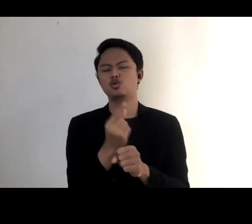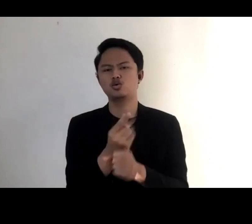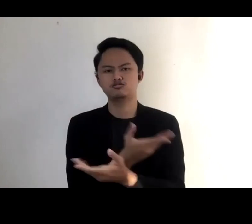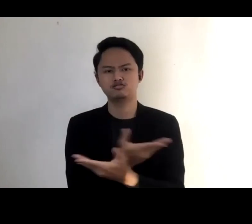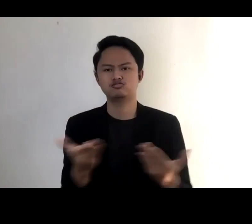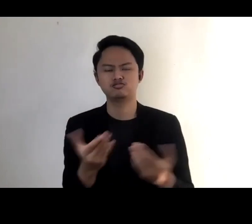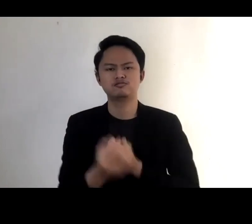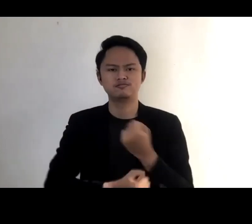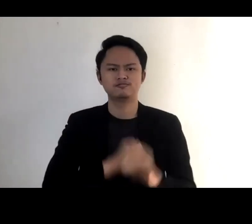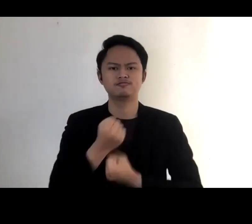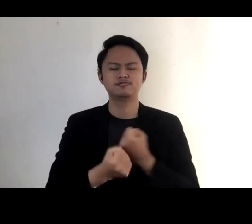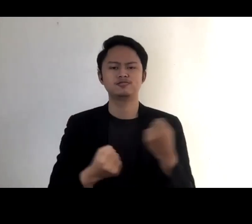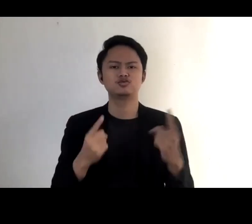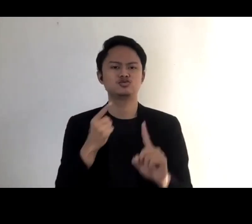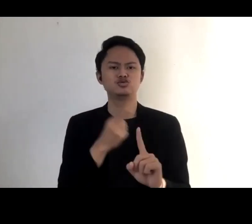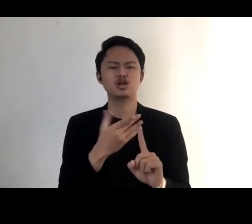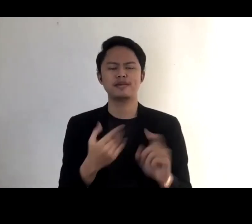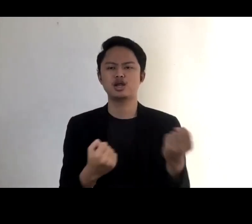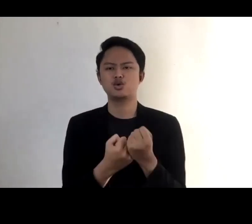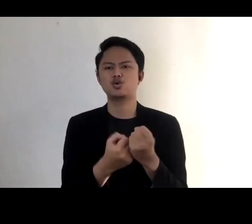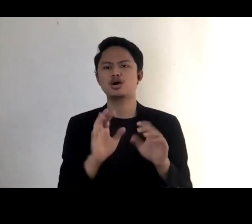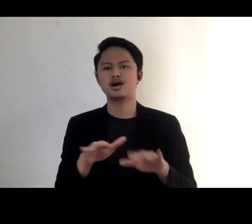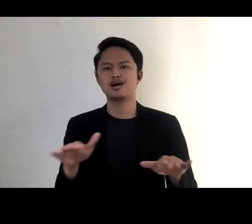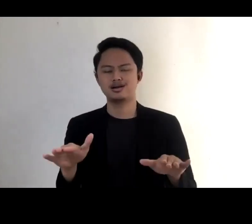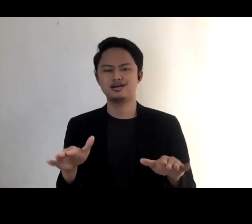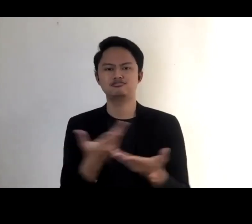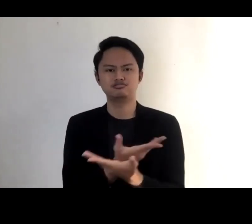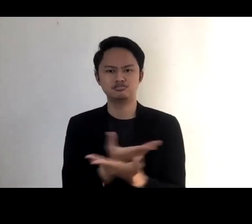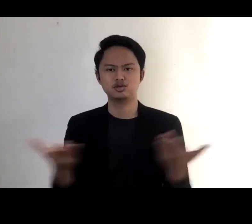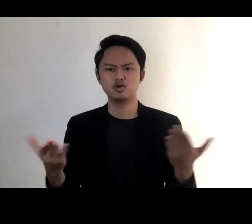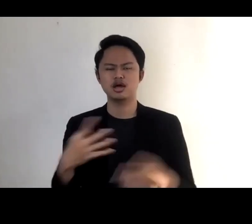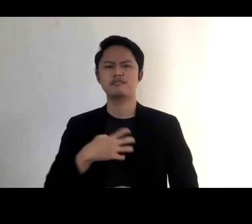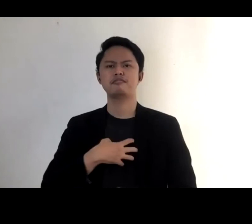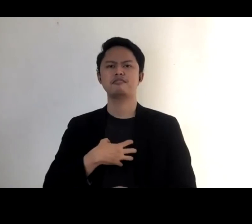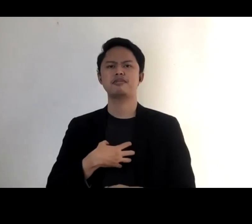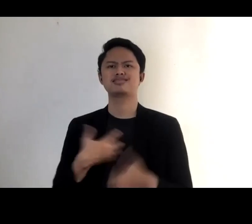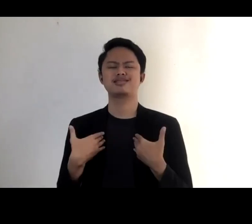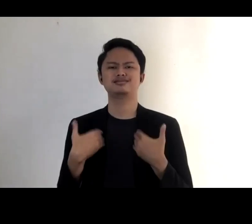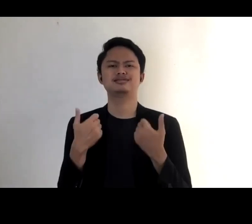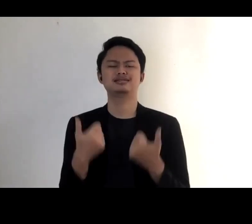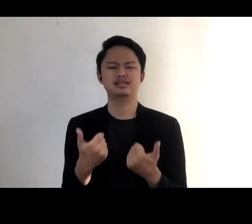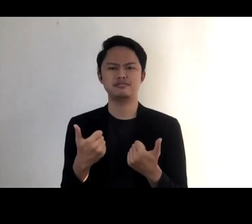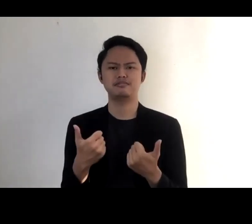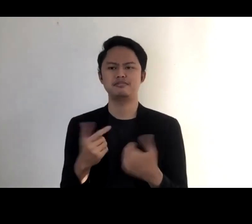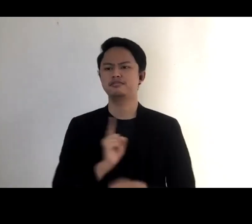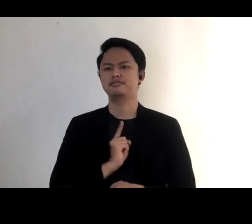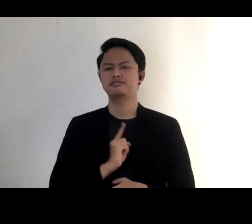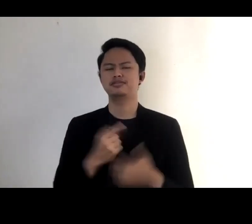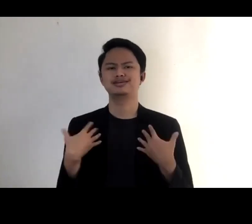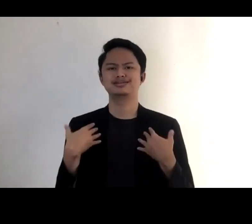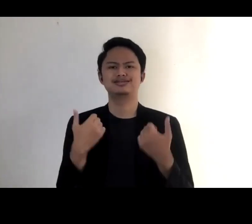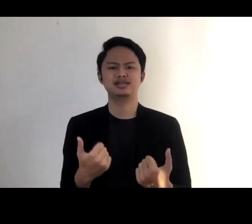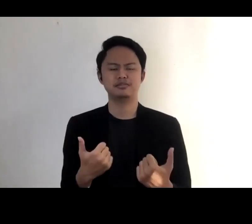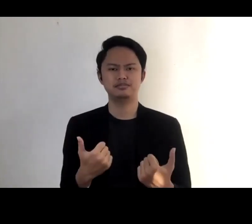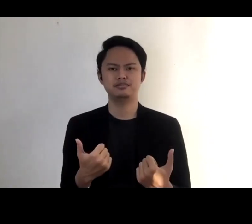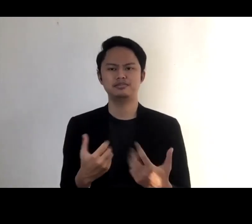kita bisa mendorong anak-anak kita mempersiapkan mentalnya, mempersiapkan dirinya terhadap